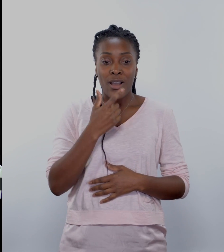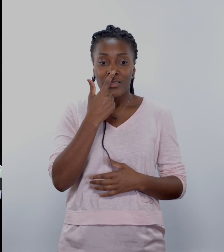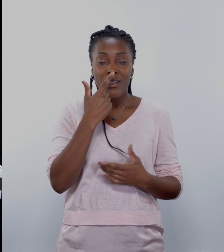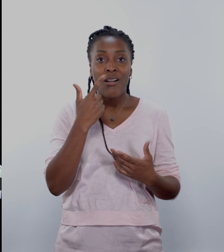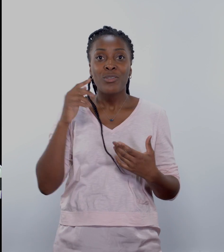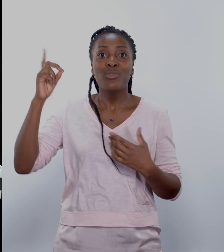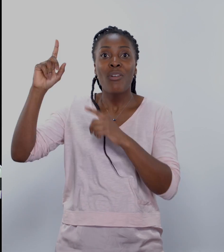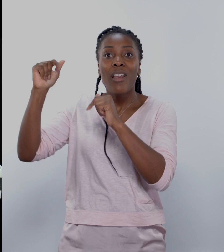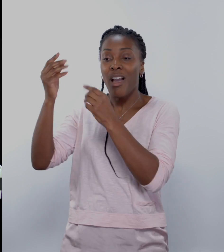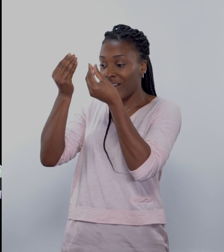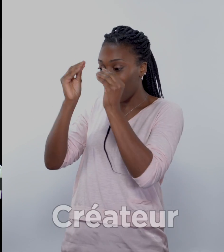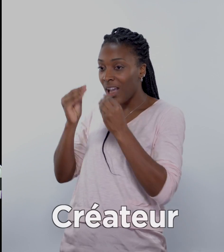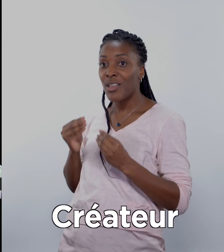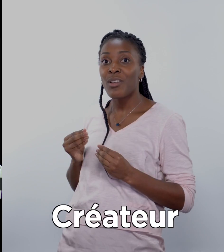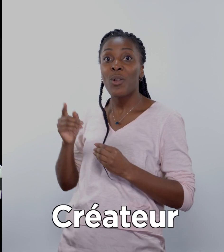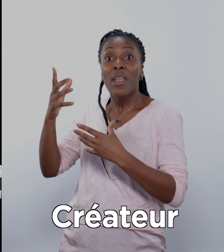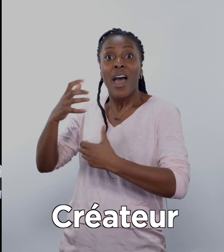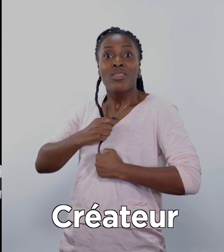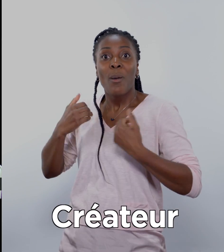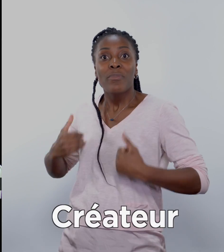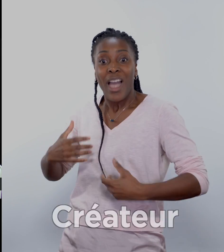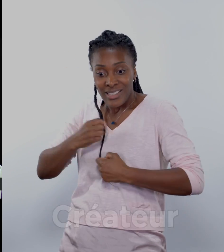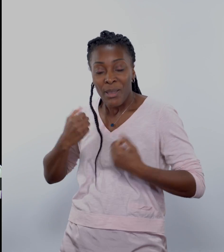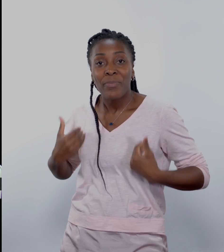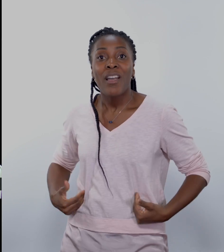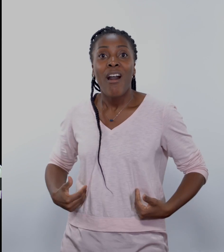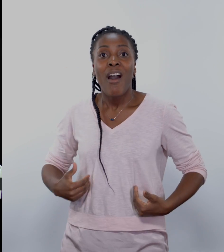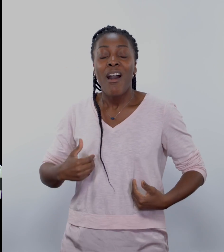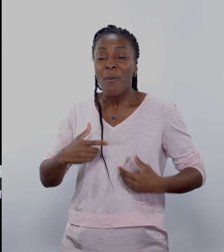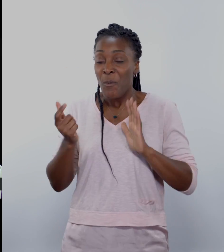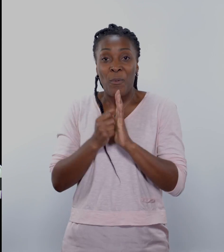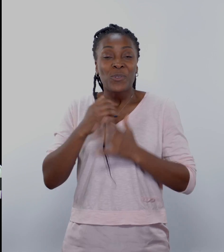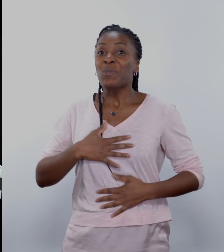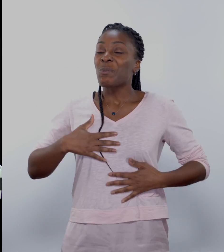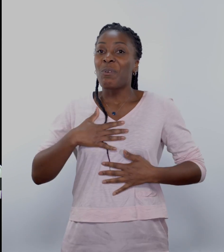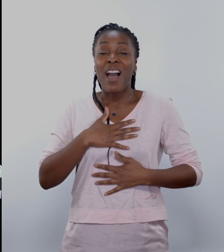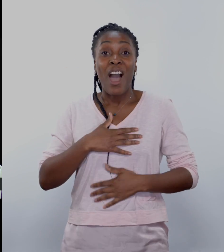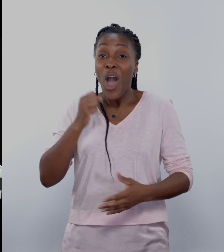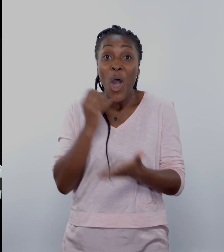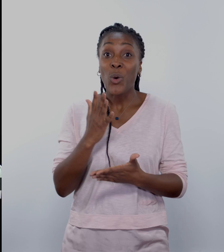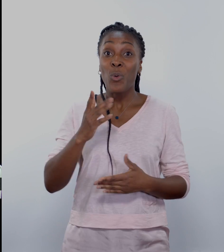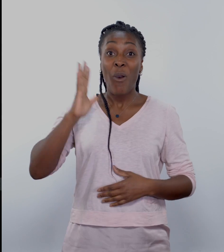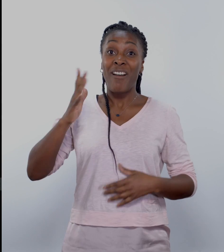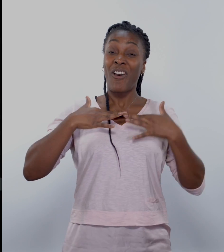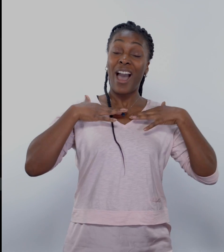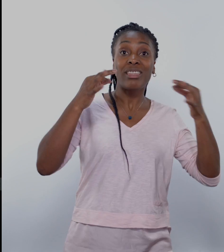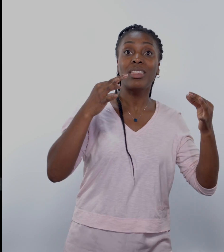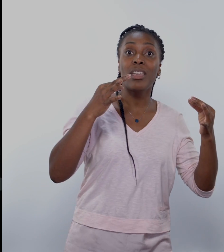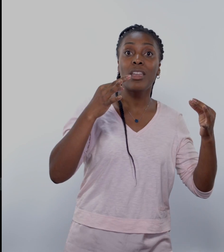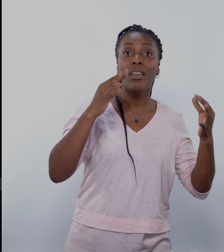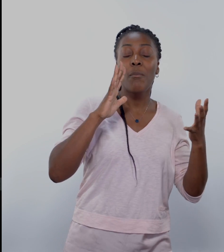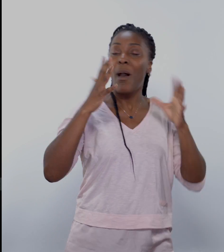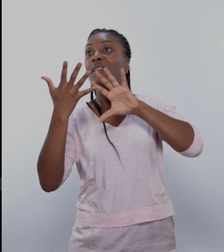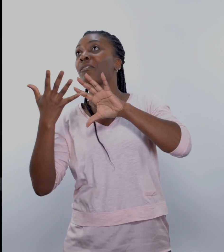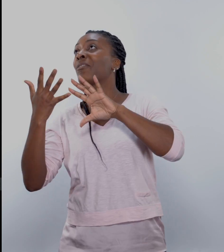orphelin depuis ma naissance et qu'il m'adoptait. C'était un moment de joie intense, un moment qui m'a fait basculer d'un coup de